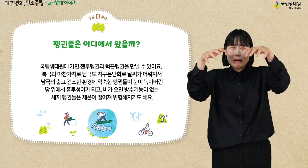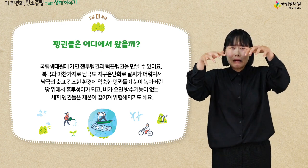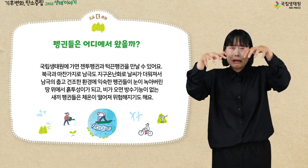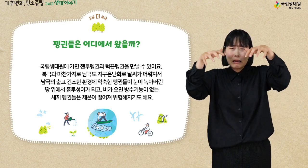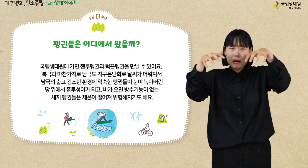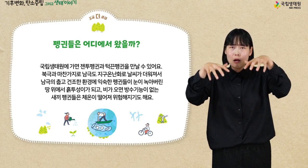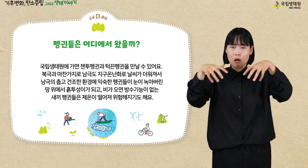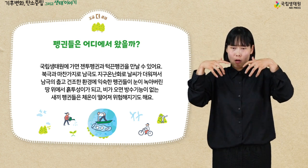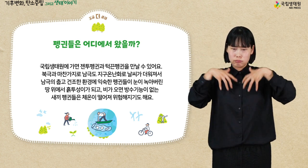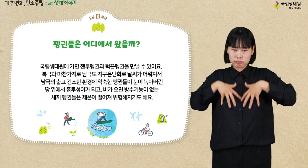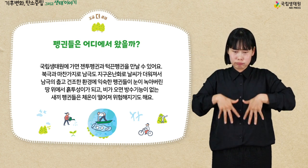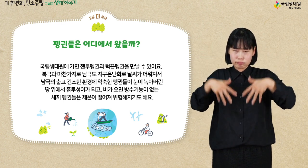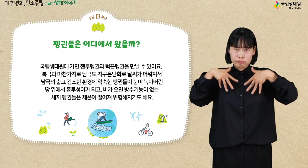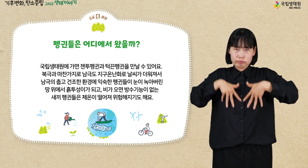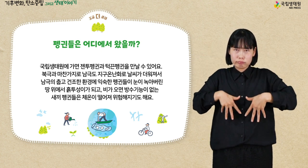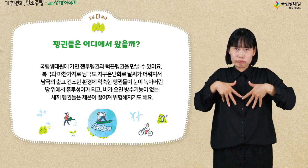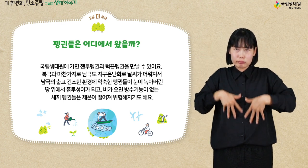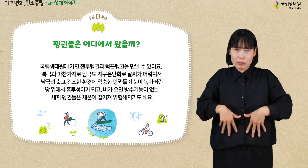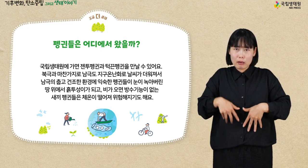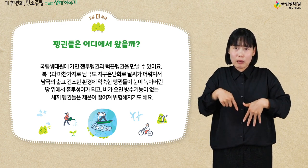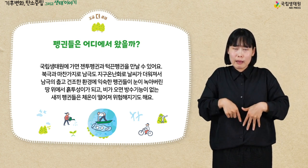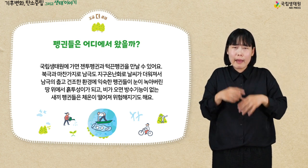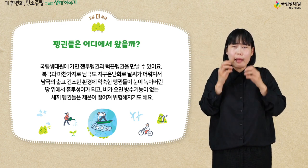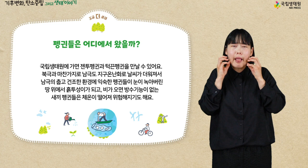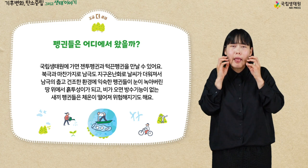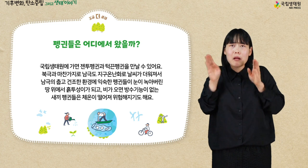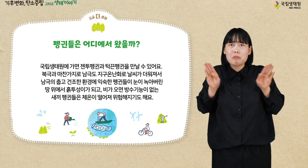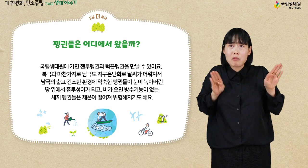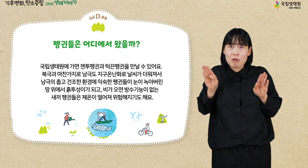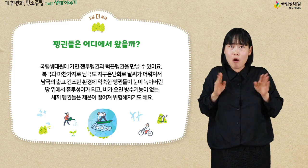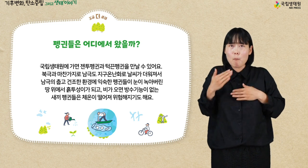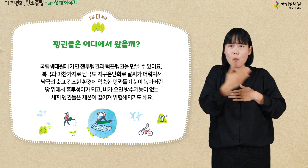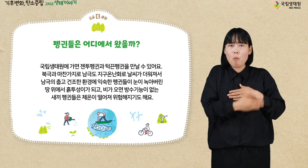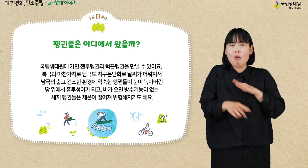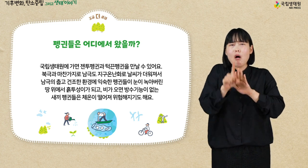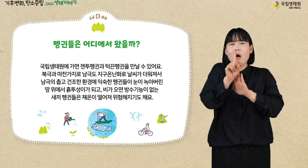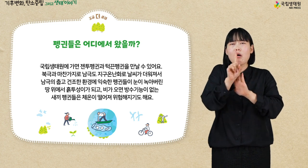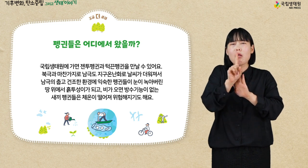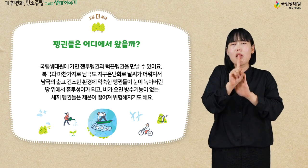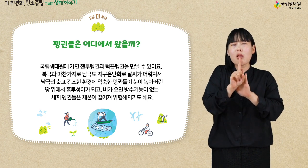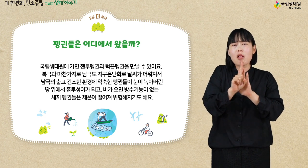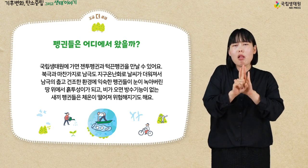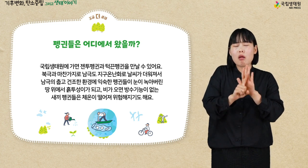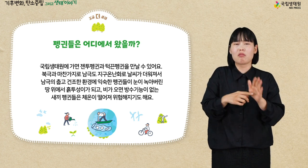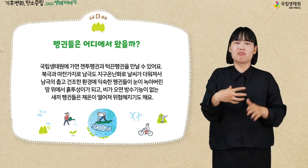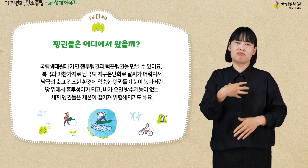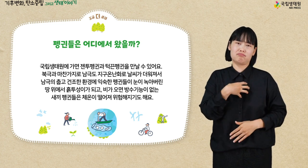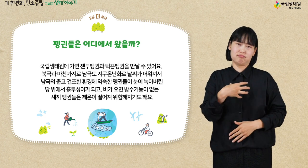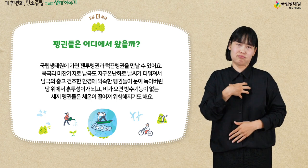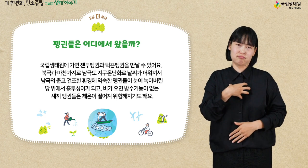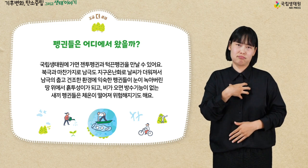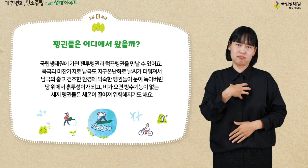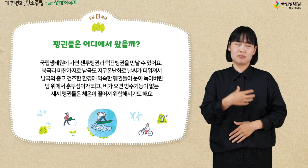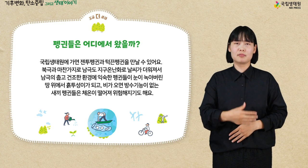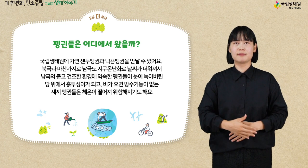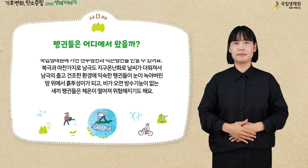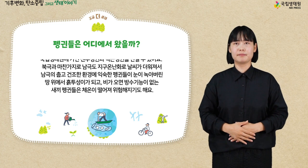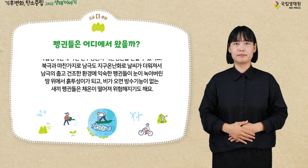비가 오면 방수 기능이 없는 새끼 펭귄들은 체온이 떨어져 위험해지기도 해요.